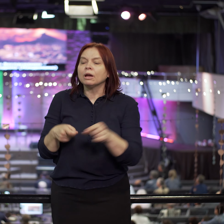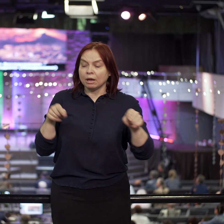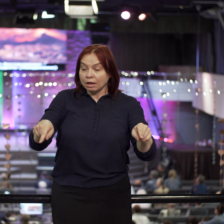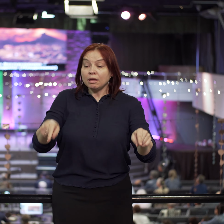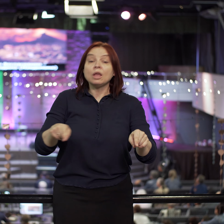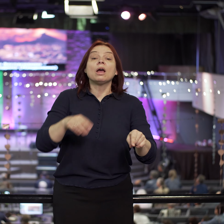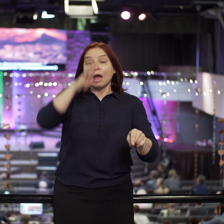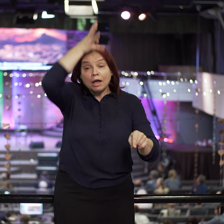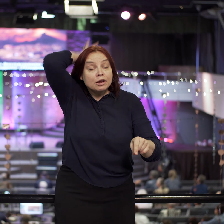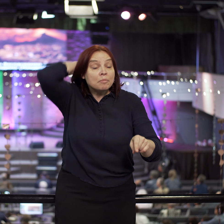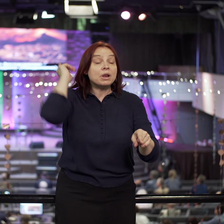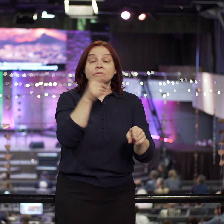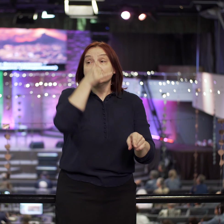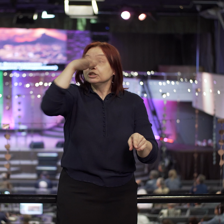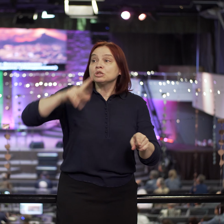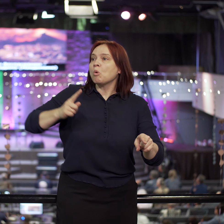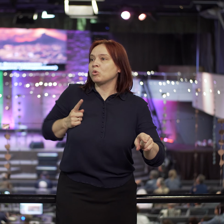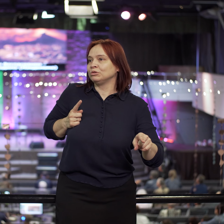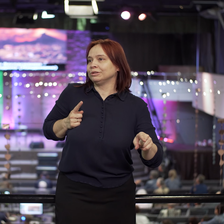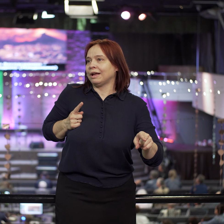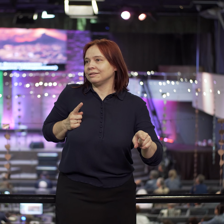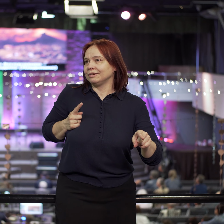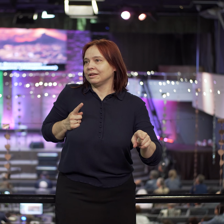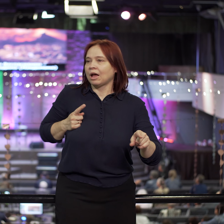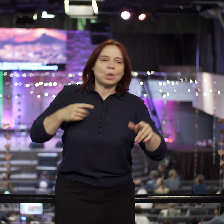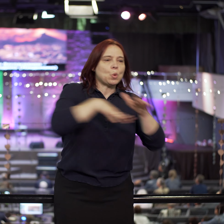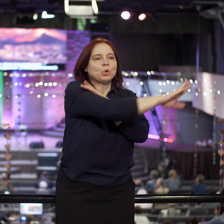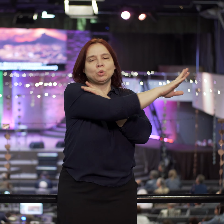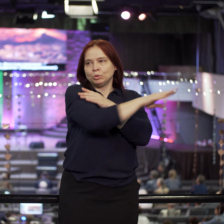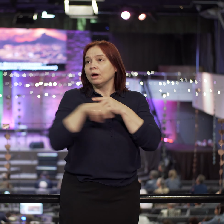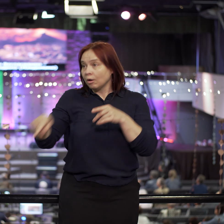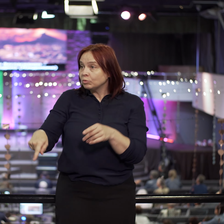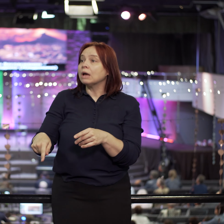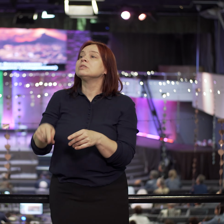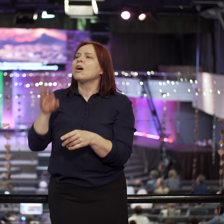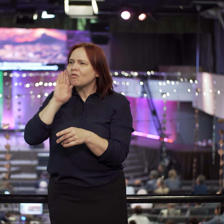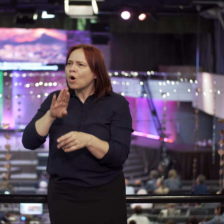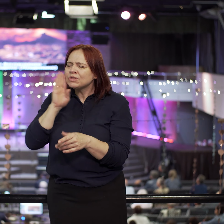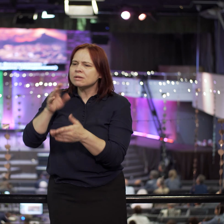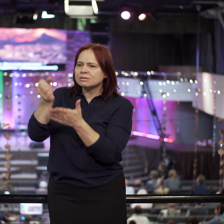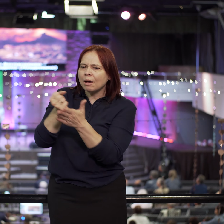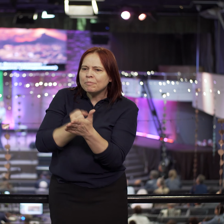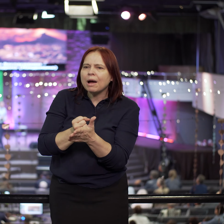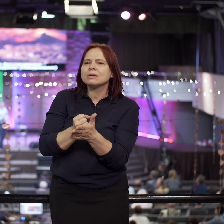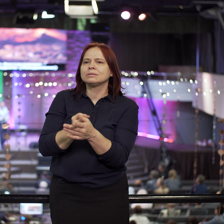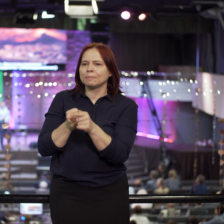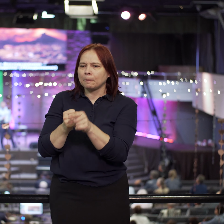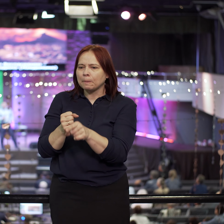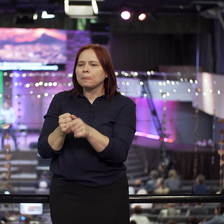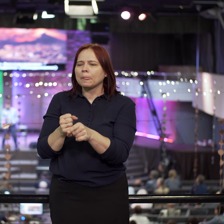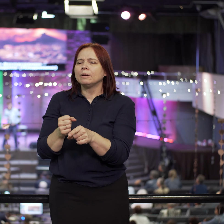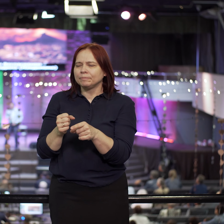города, где нету достаточной воды и так далее. И мы выстоим. Но в это время были зелоты, это